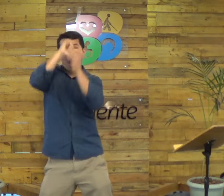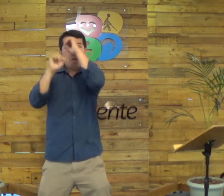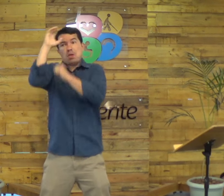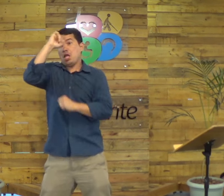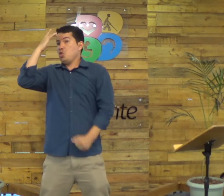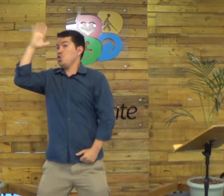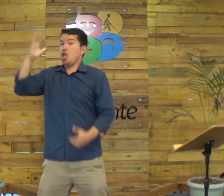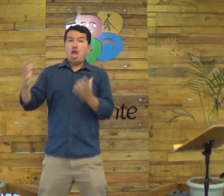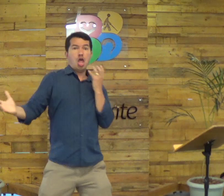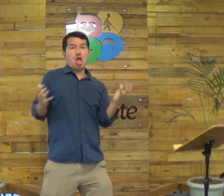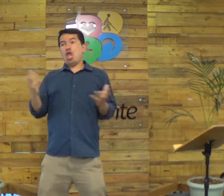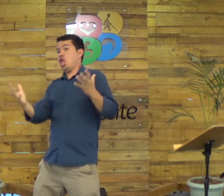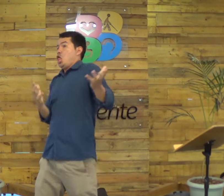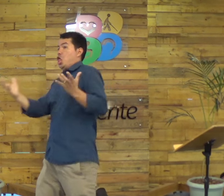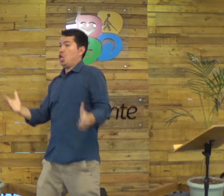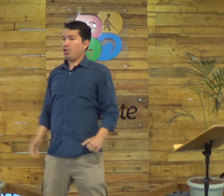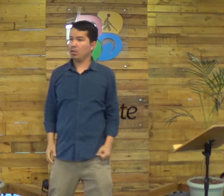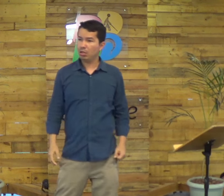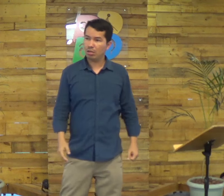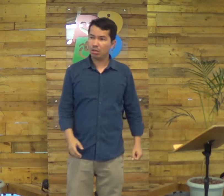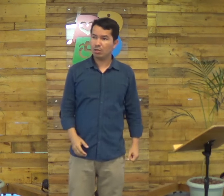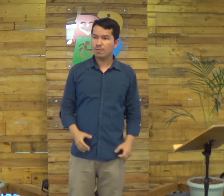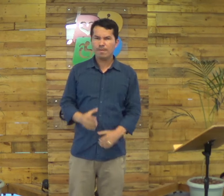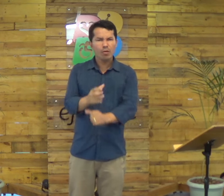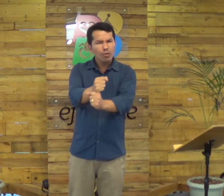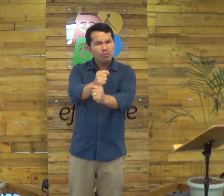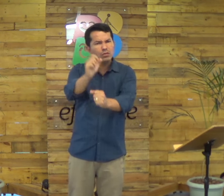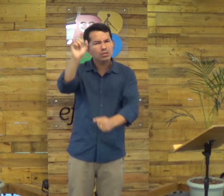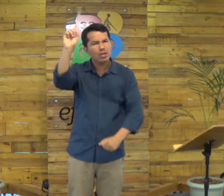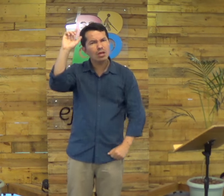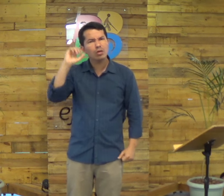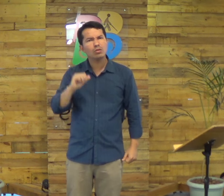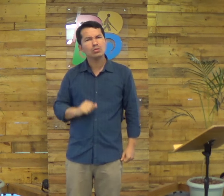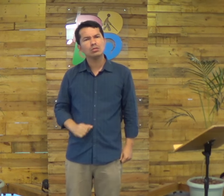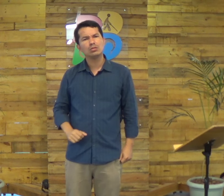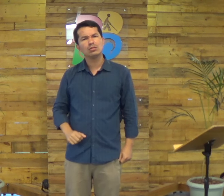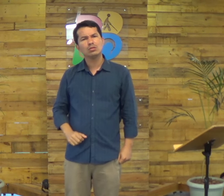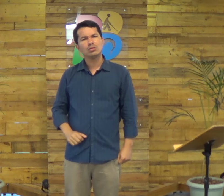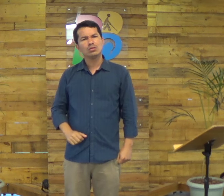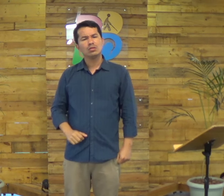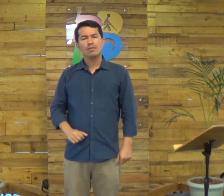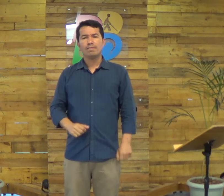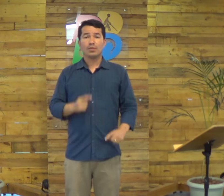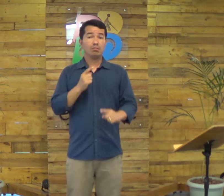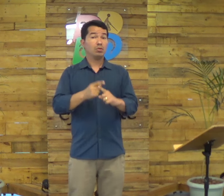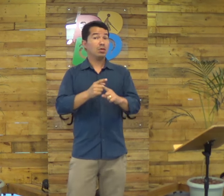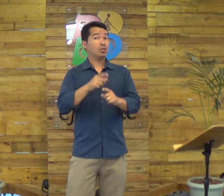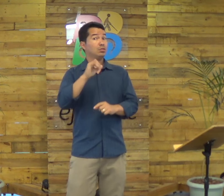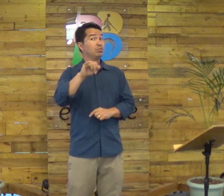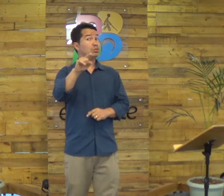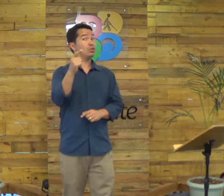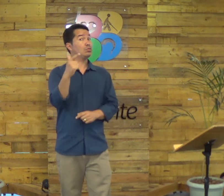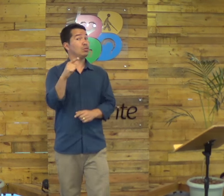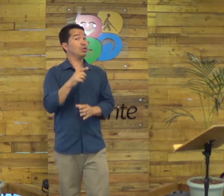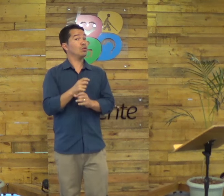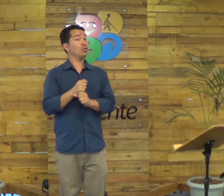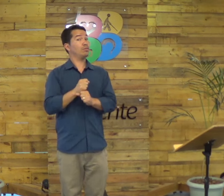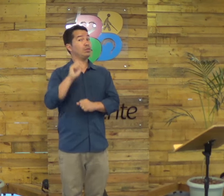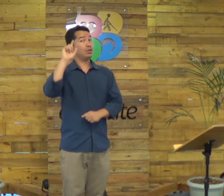como é que eu vou fazer, como é que eu vou aprender, não sei, é sempre assim, falta de confiança em Deus, porque se